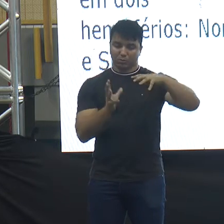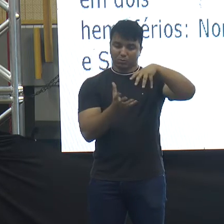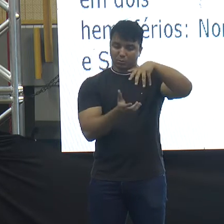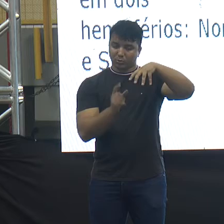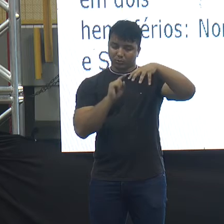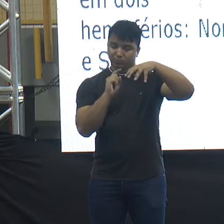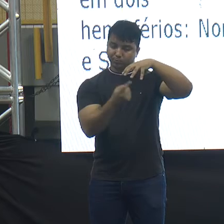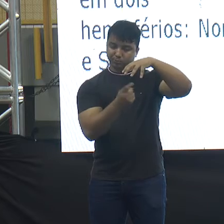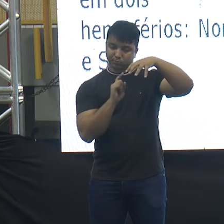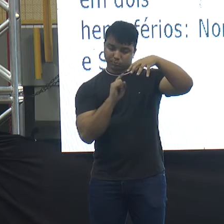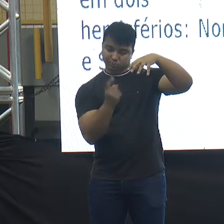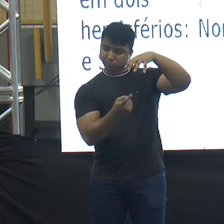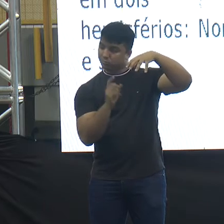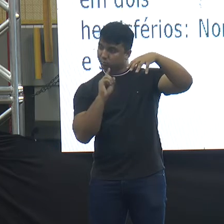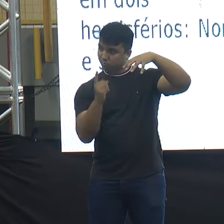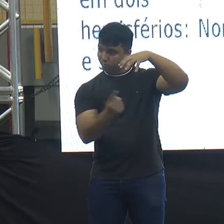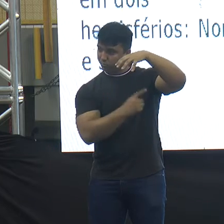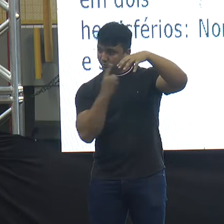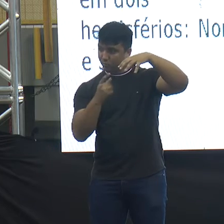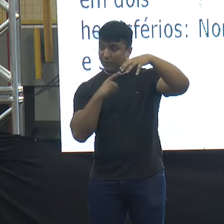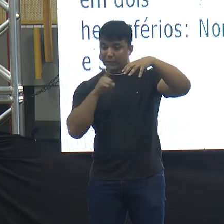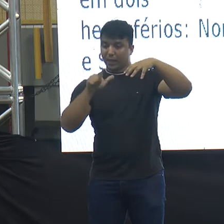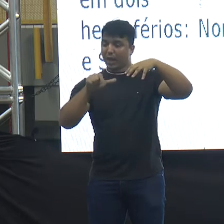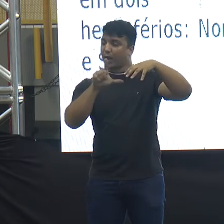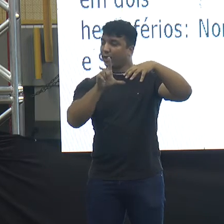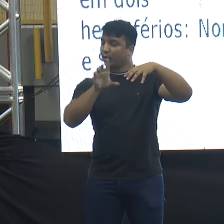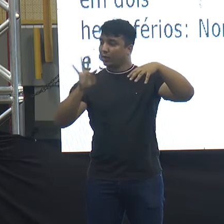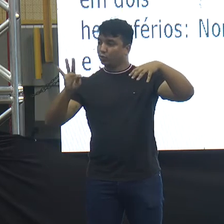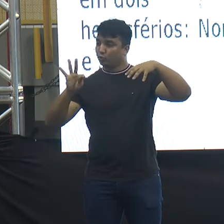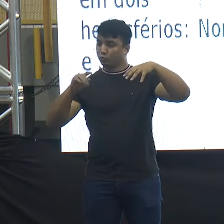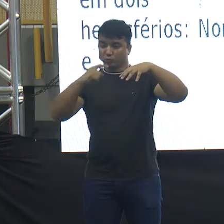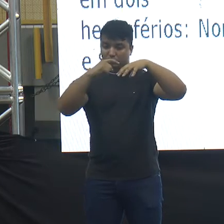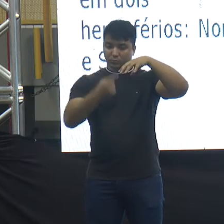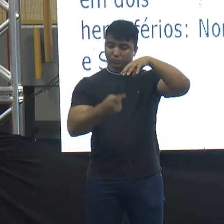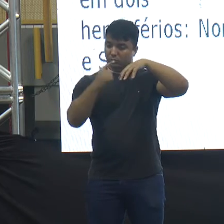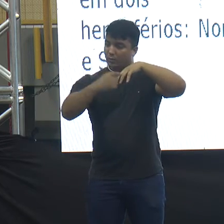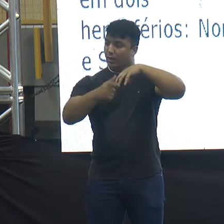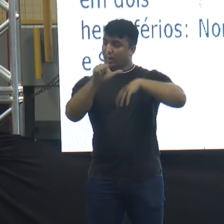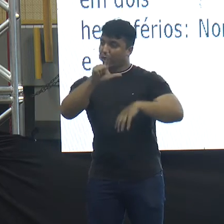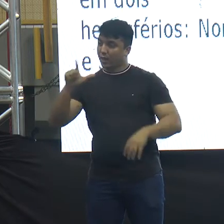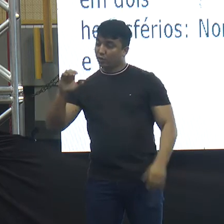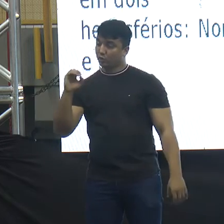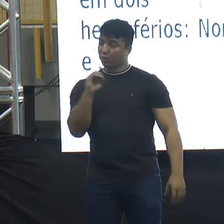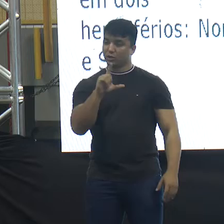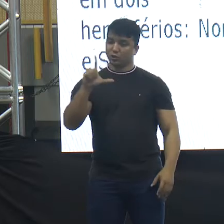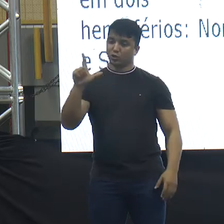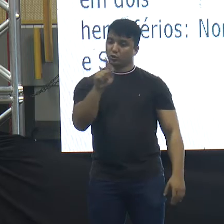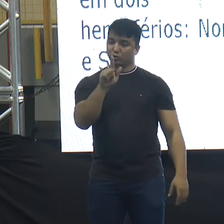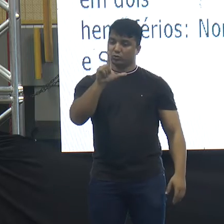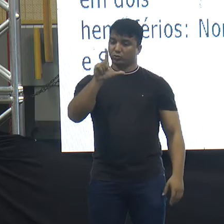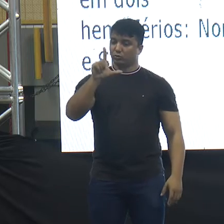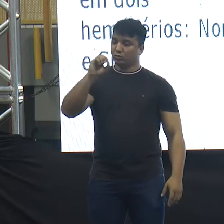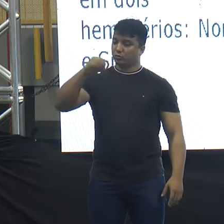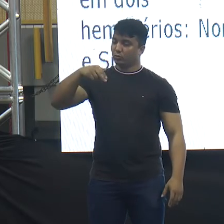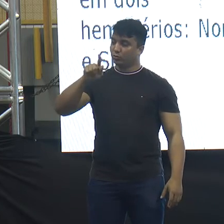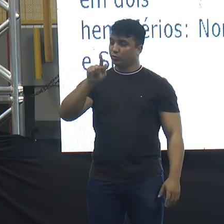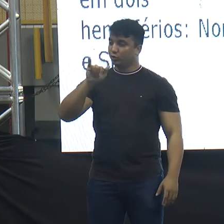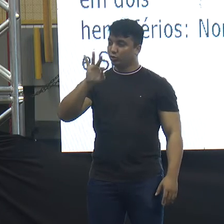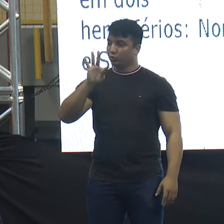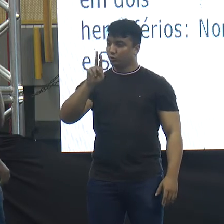pode ser latitude. Se é leste ou oeste, só pode ser longitude. Longitude.